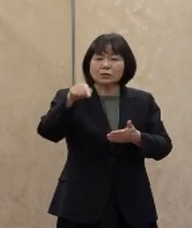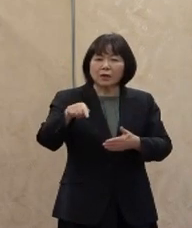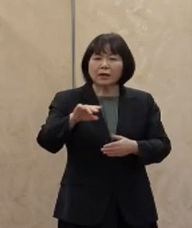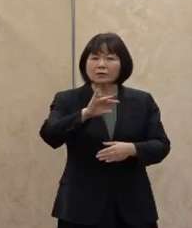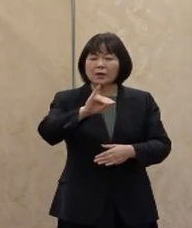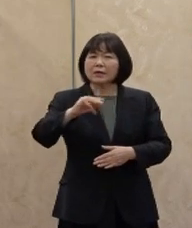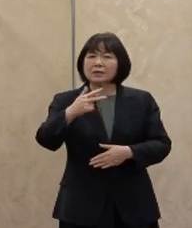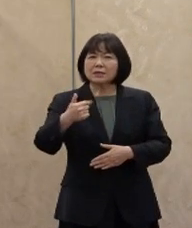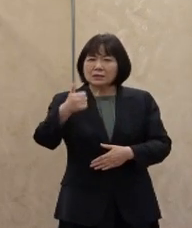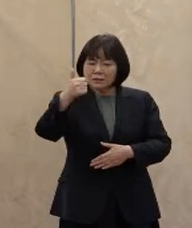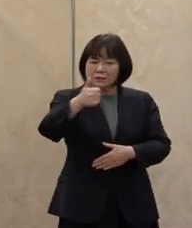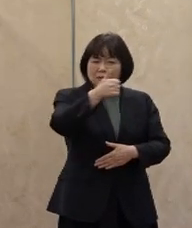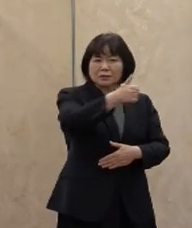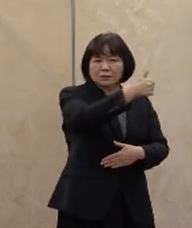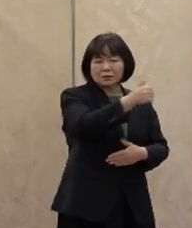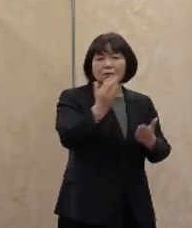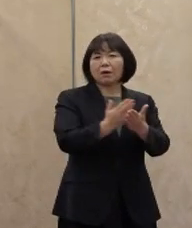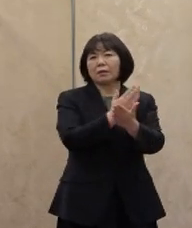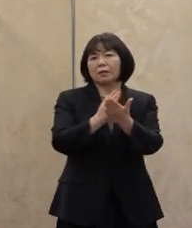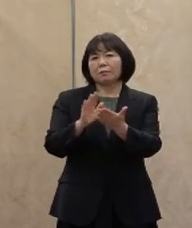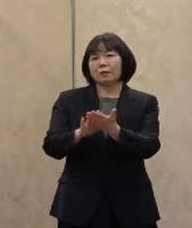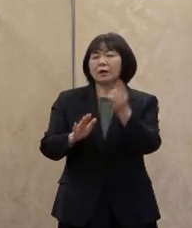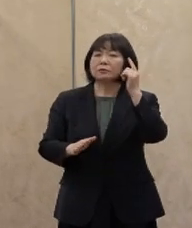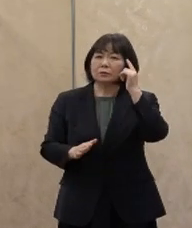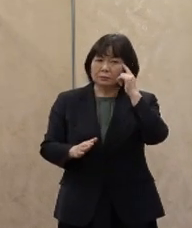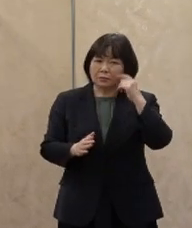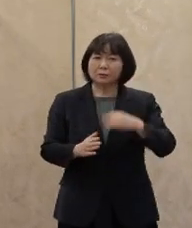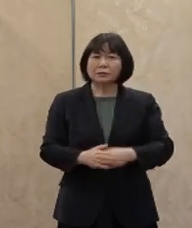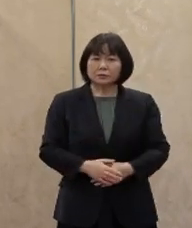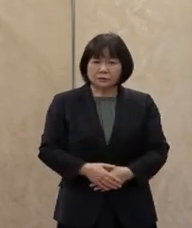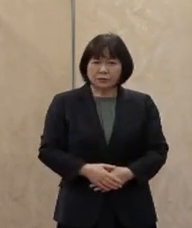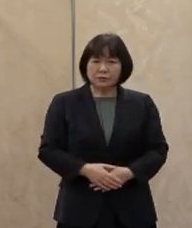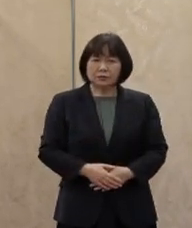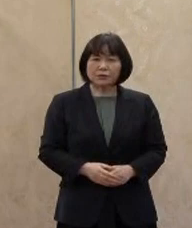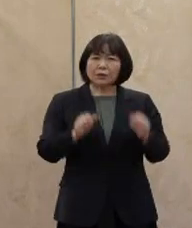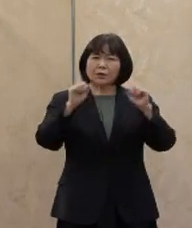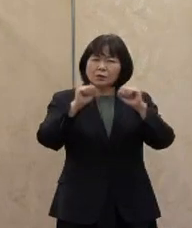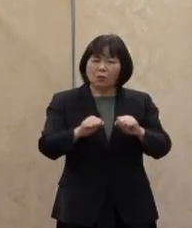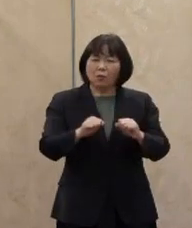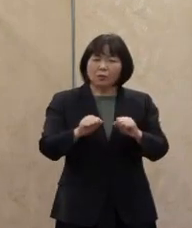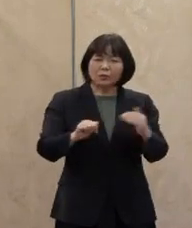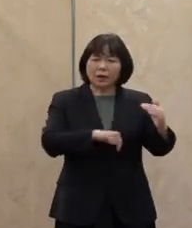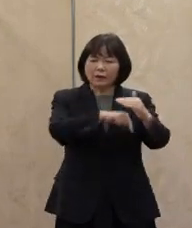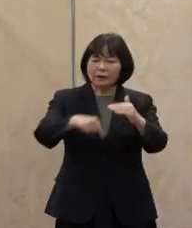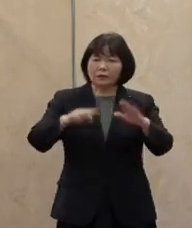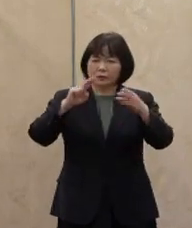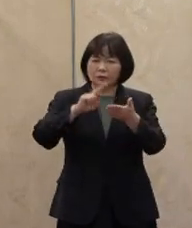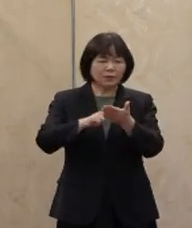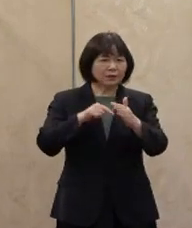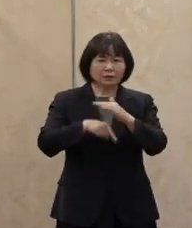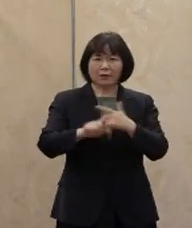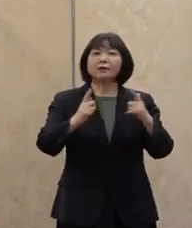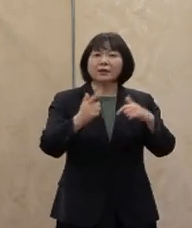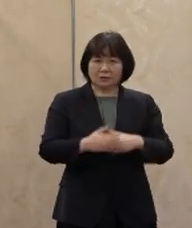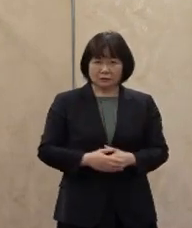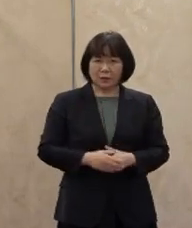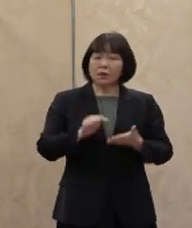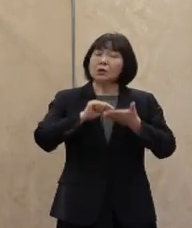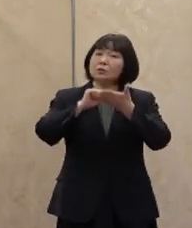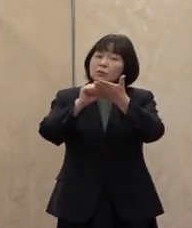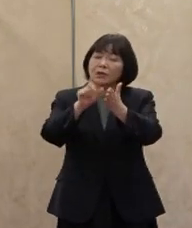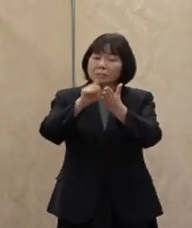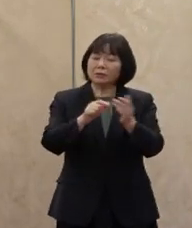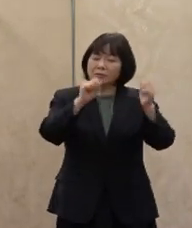の判断もあると思いますし、またあの何らかの合意事項を定めているわけではありません。あの要請する時の合意事項を定め